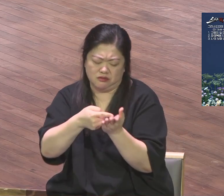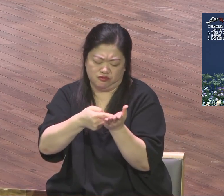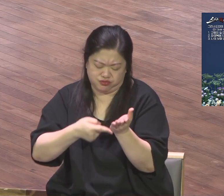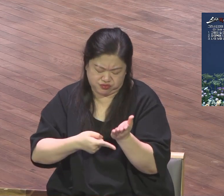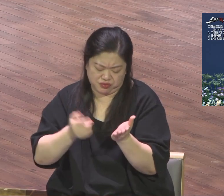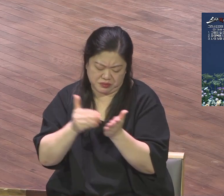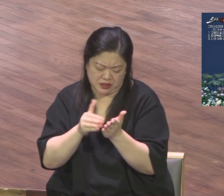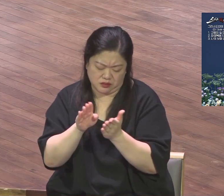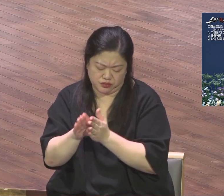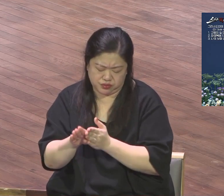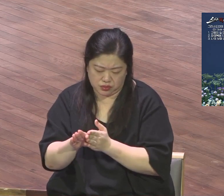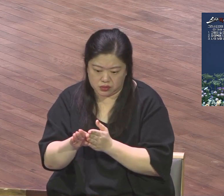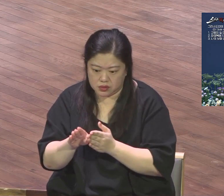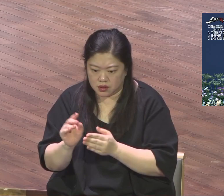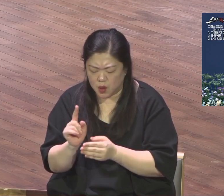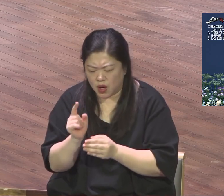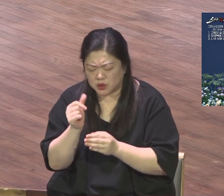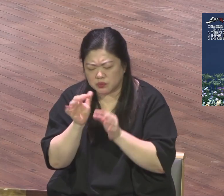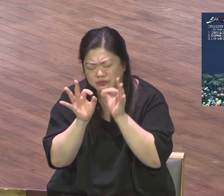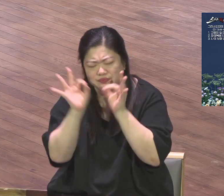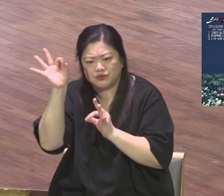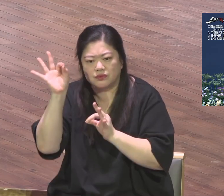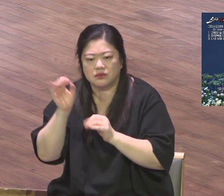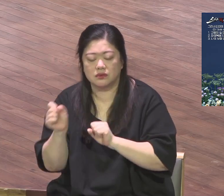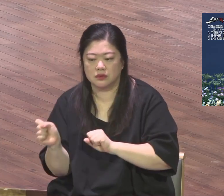잘못돼가지고 굉장히 좀 이렇게